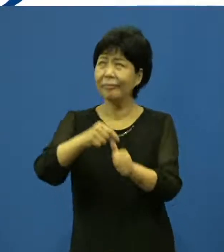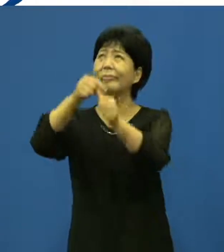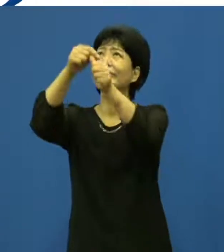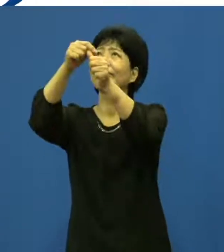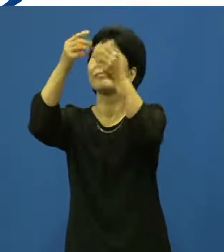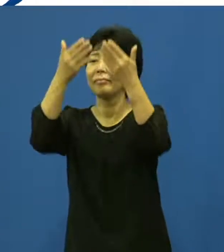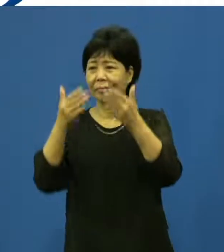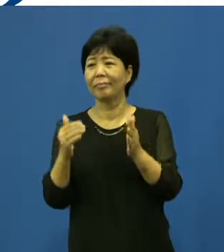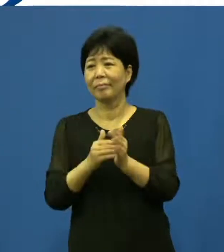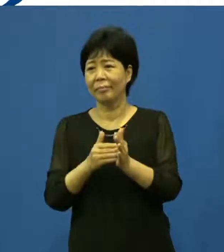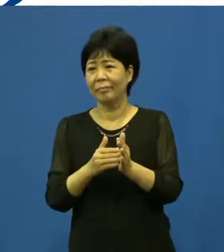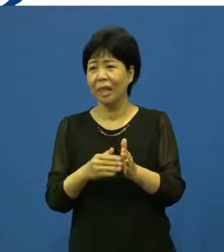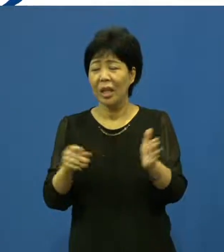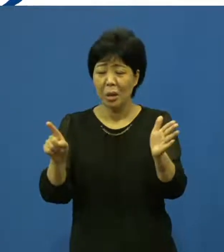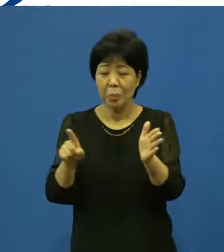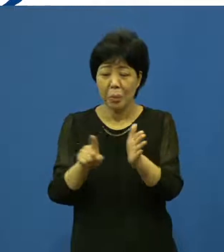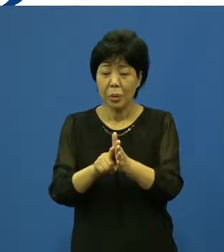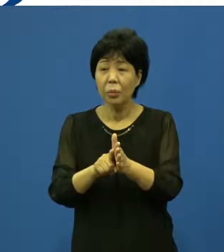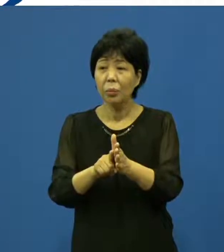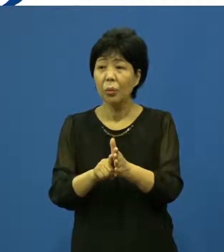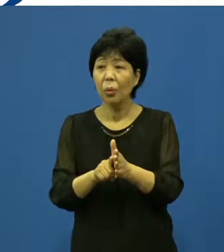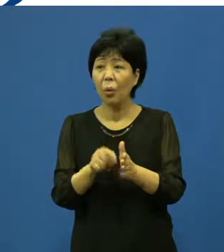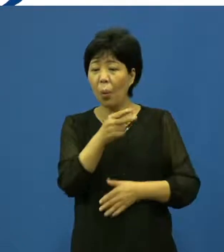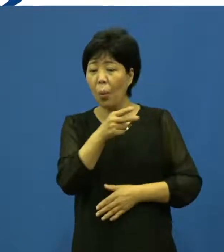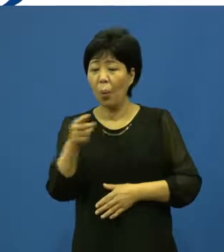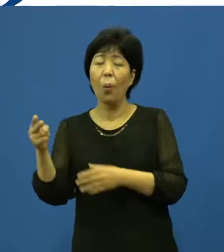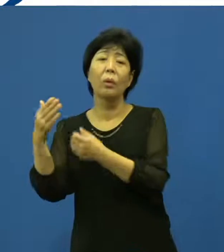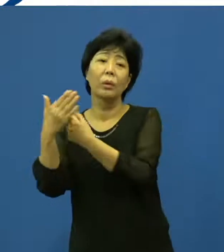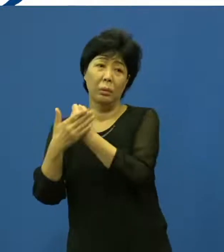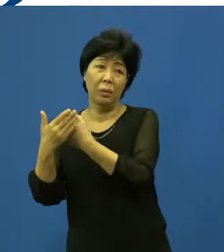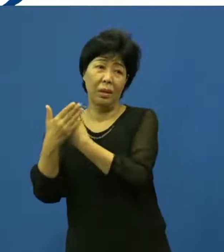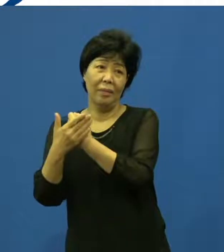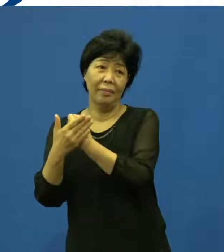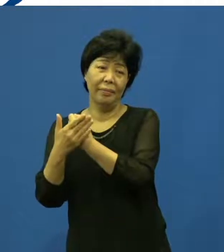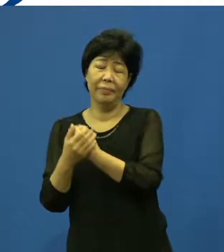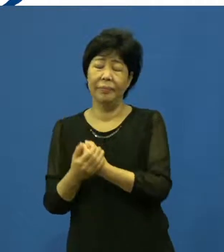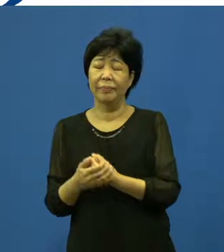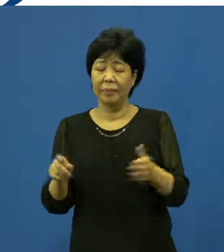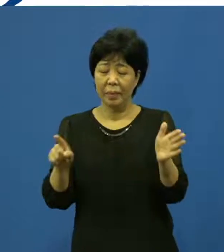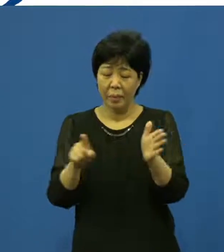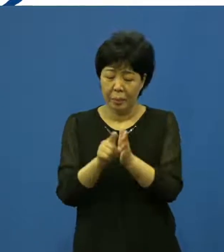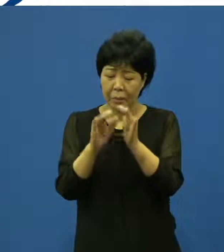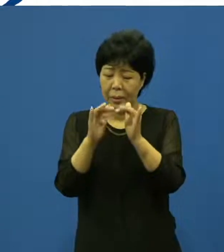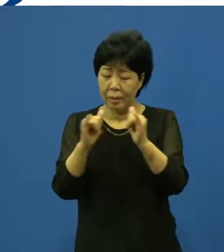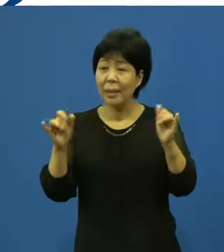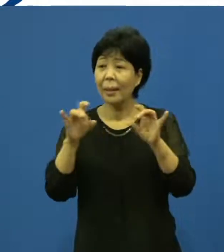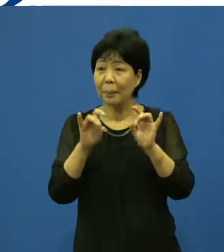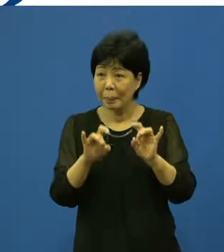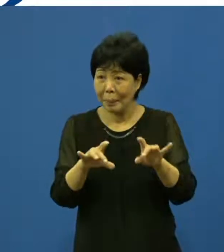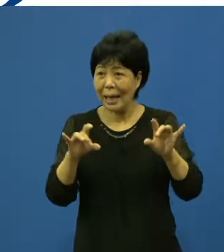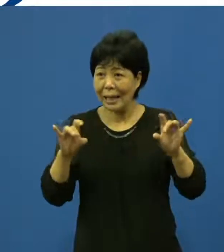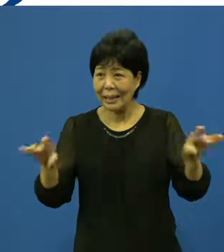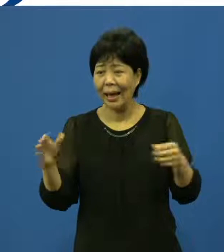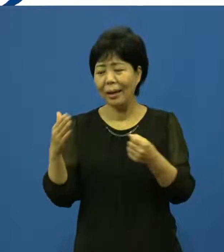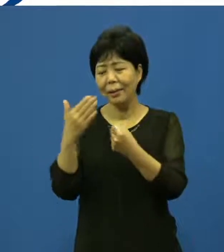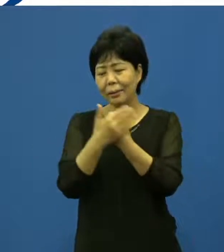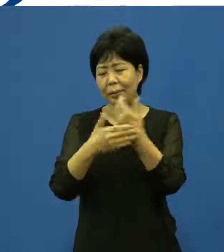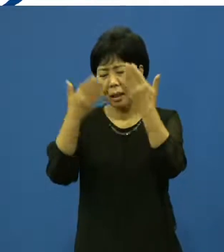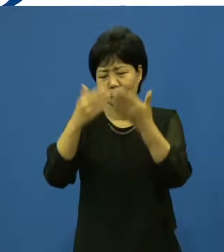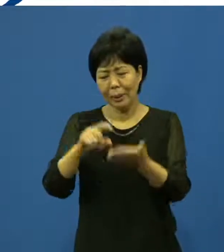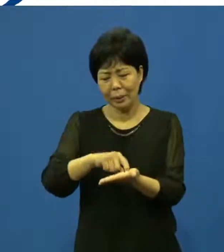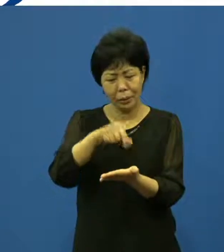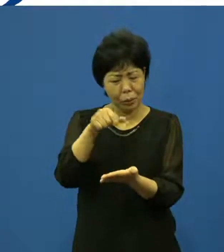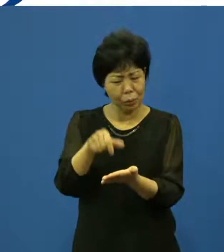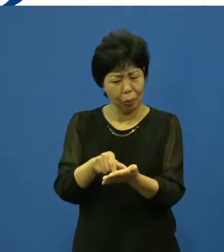하나님의 은혜입니다. 다 은혜입니다. 그런데 신자마다 은혜의 강도도 다르고요. 깊이도 다릅니다.